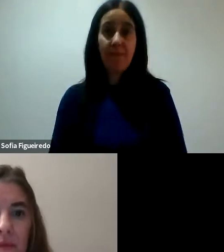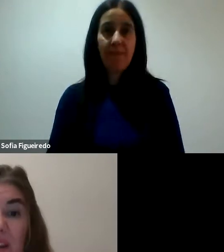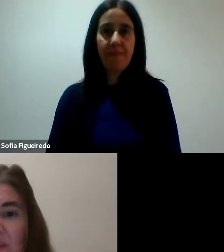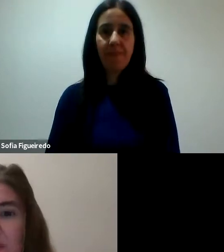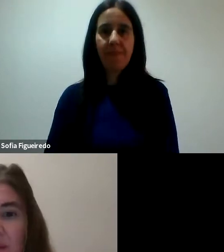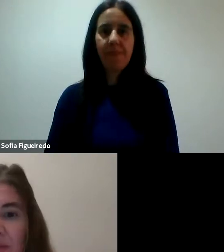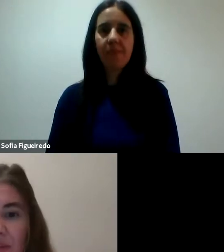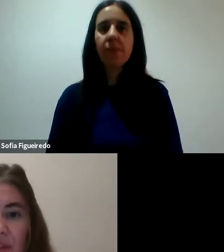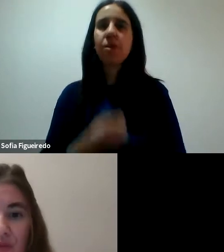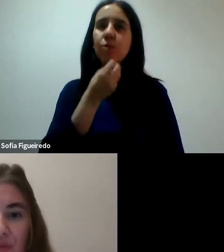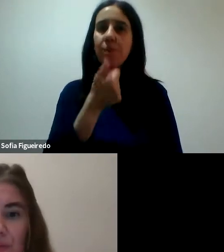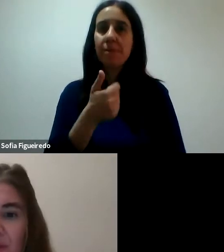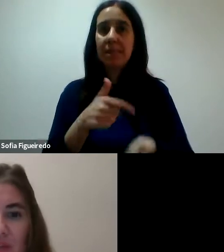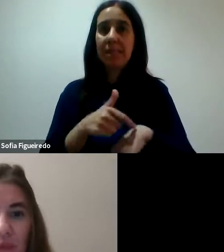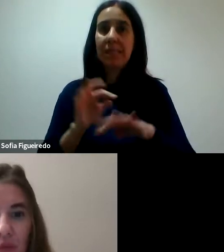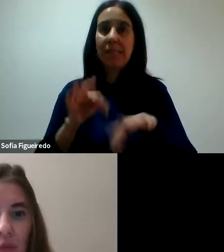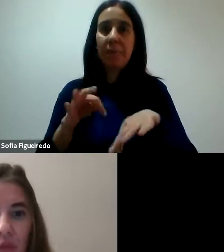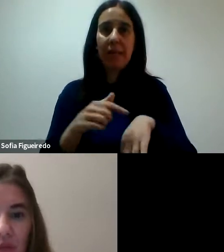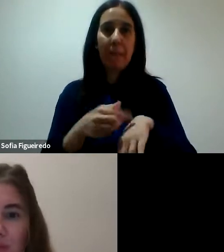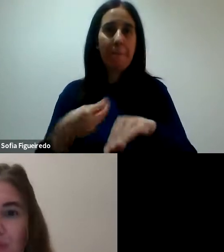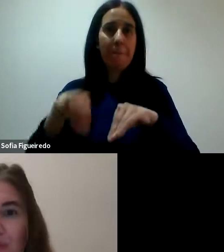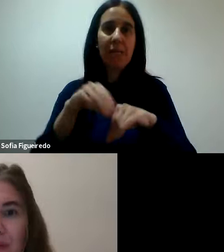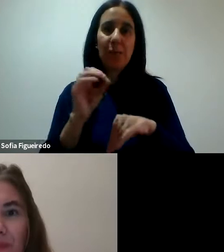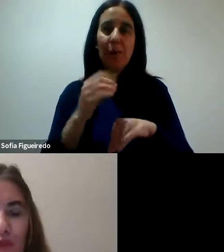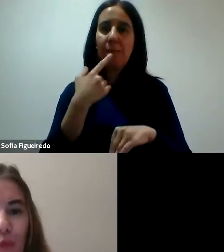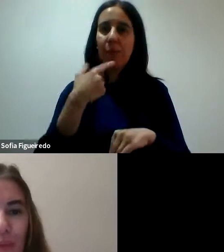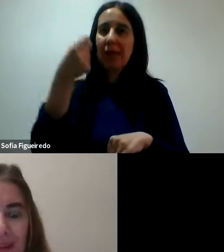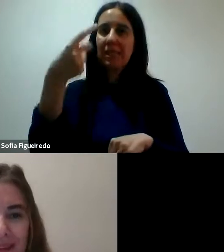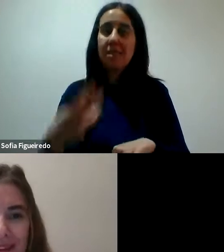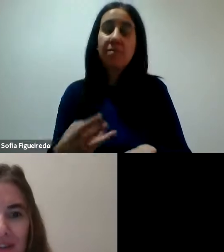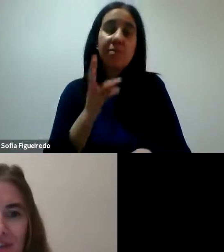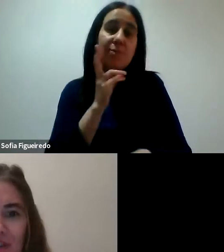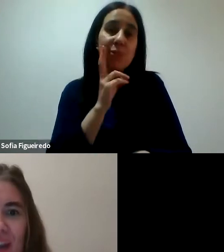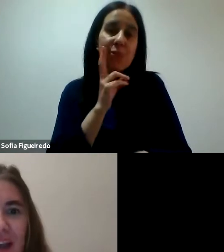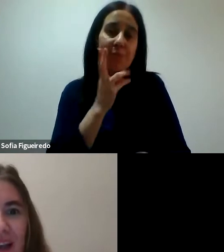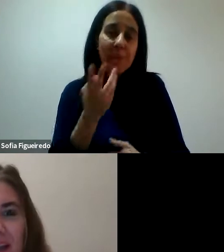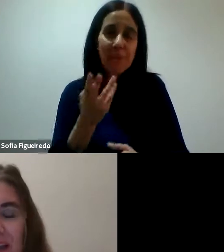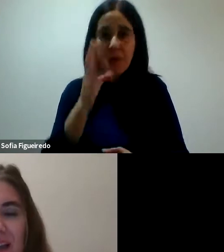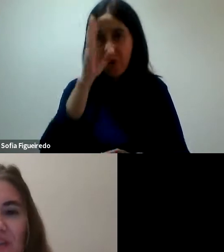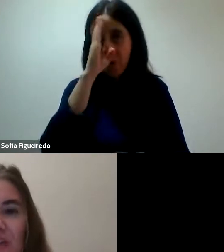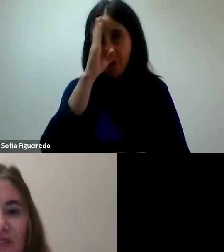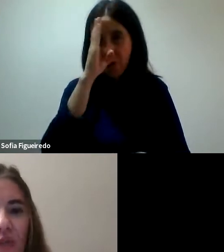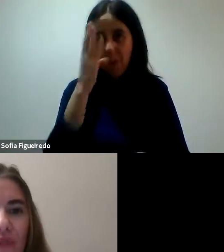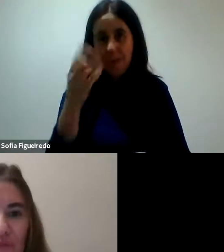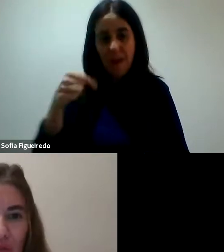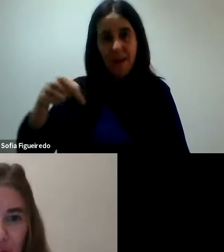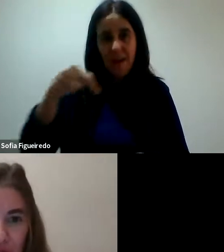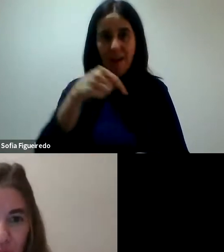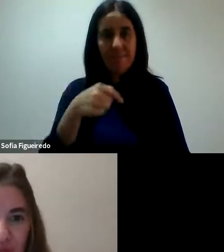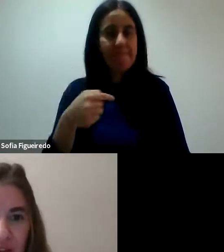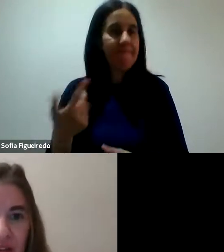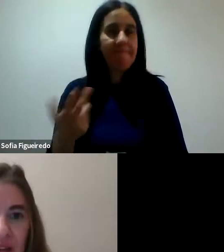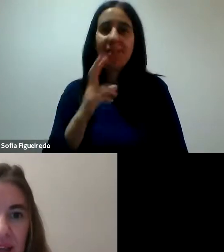bem, para terminar, porque não temos muito mais tempo, são muitas as perguntas e peço desculpa desde já àquelas que nós não vamos